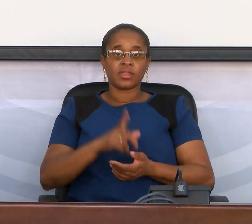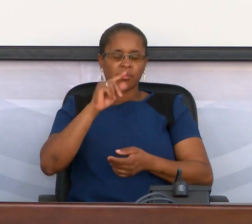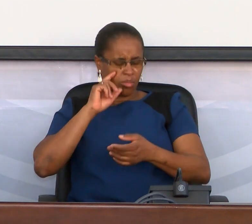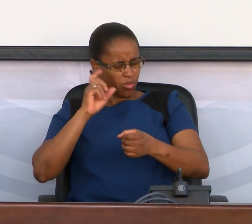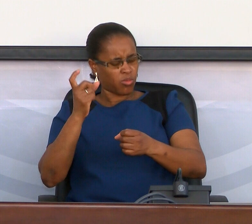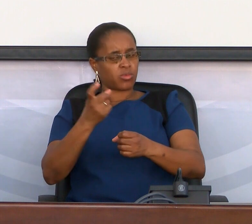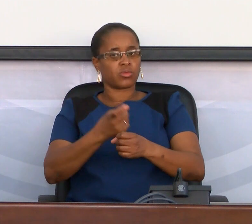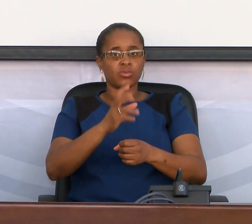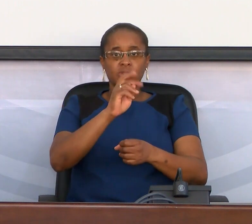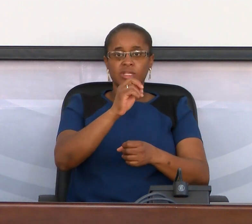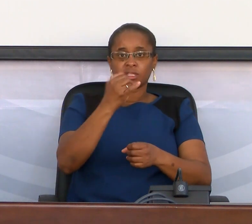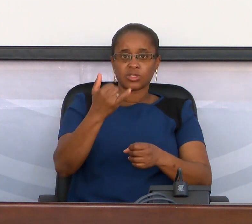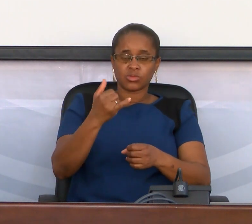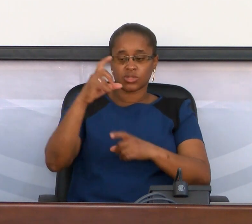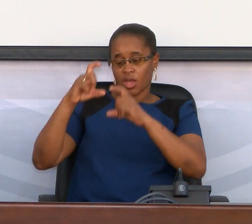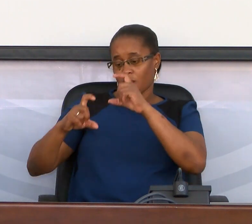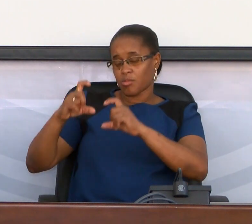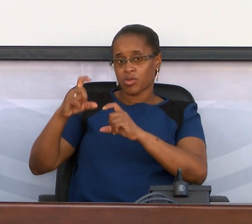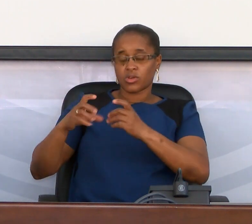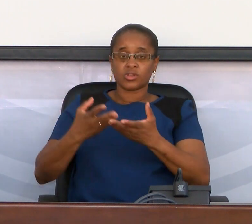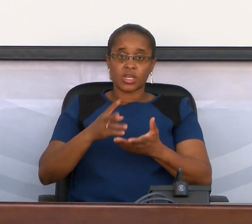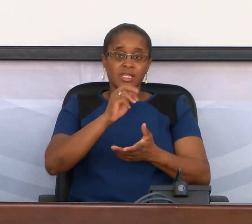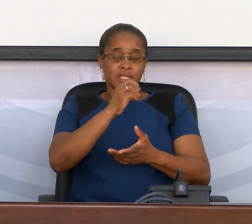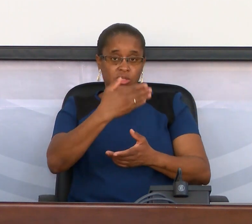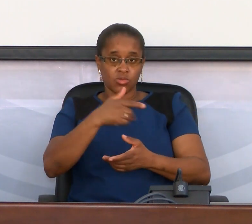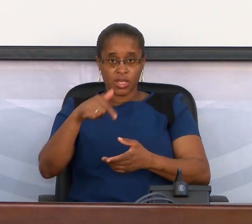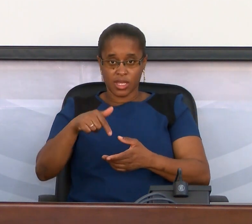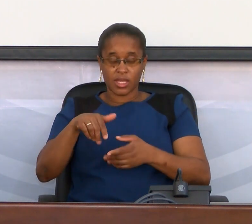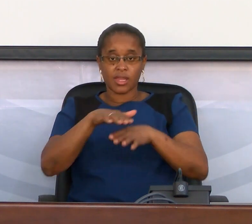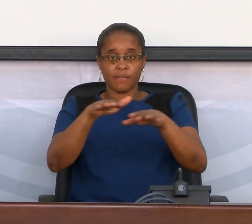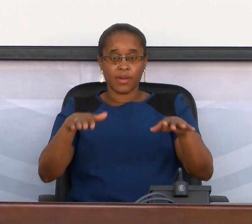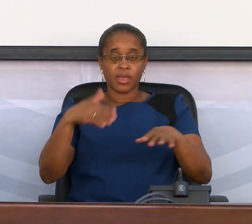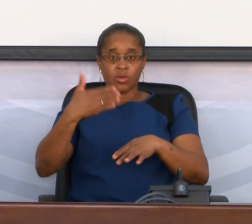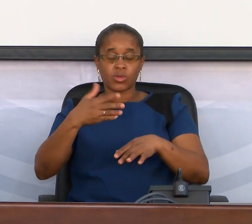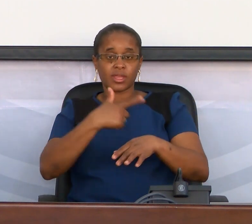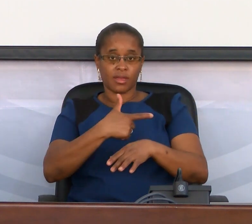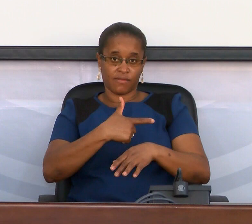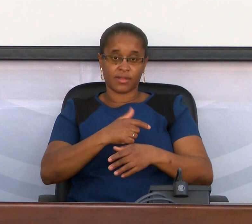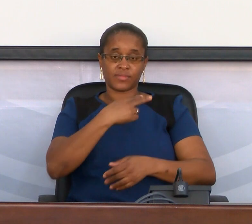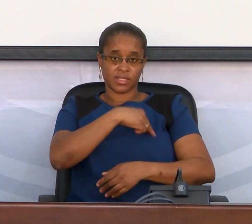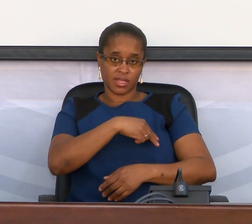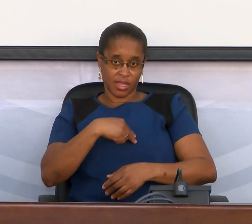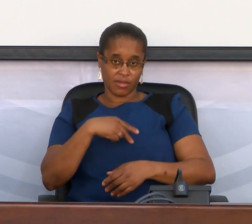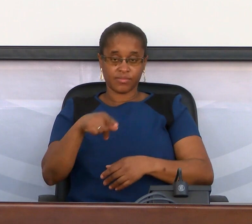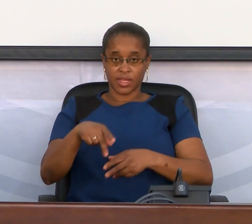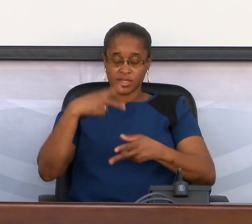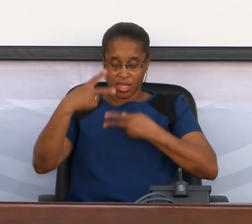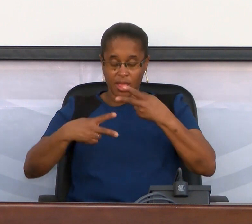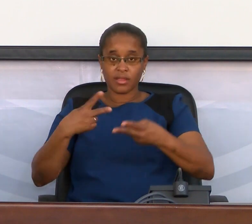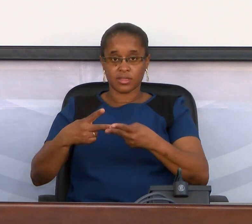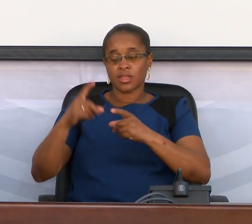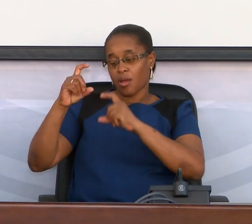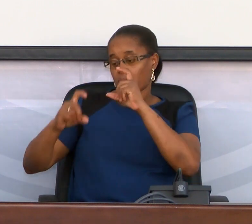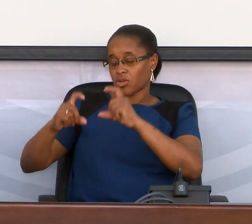controlo, 32 amostras, sendo 31 da Praia e 1 de Tarrafal de Santiago. Dessa análise das